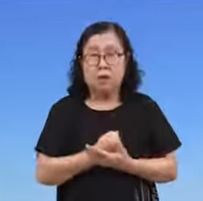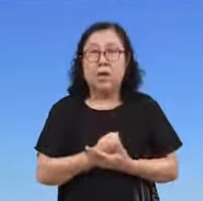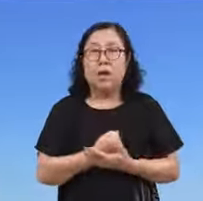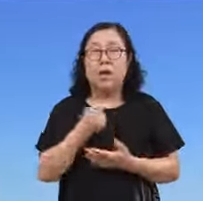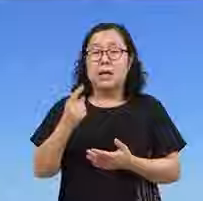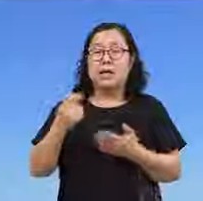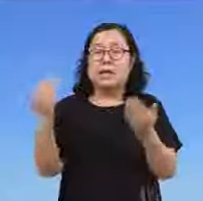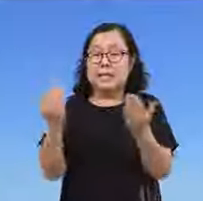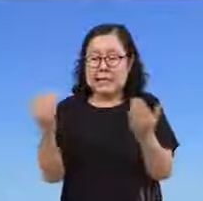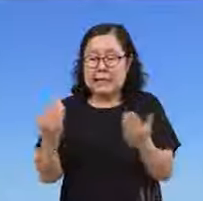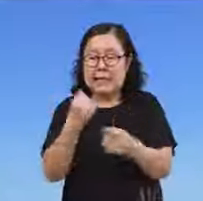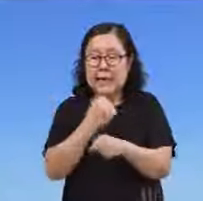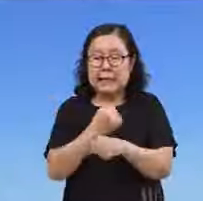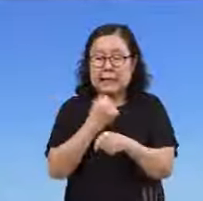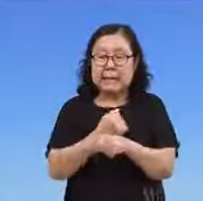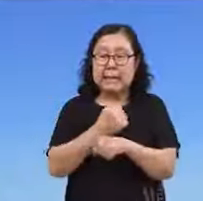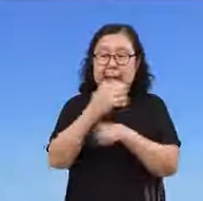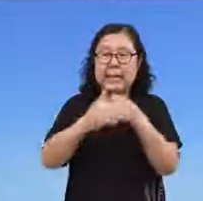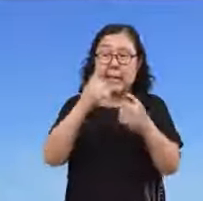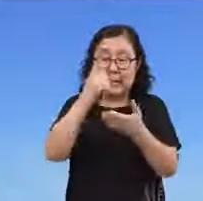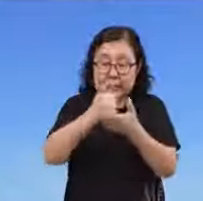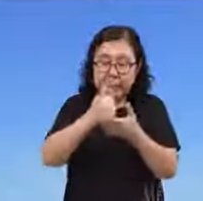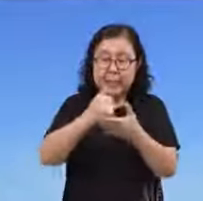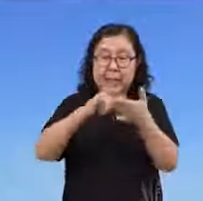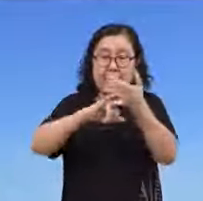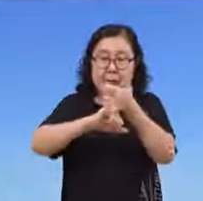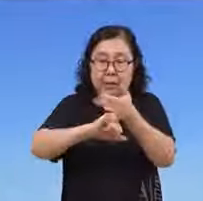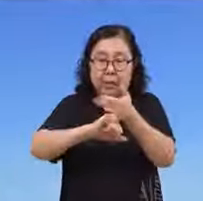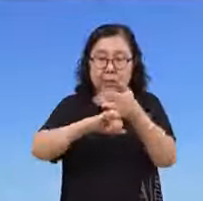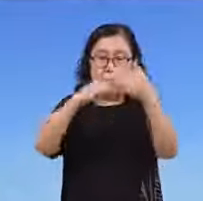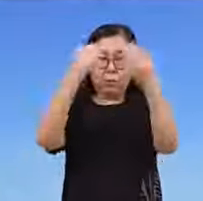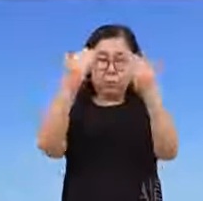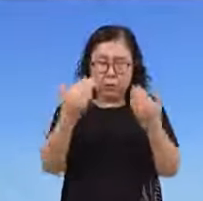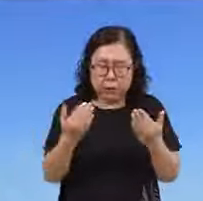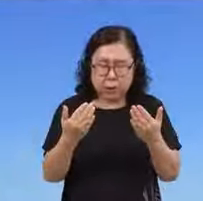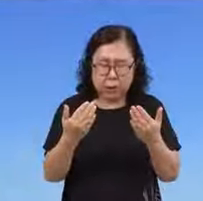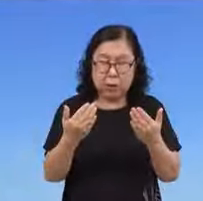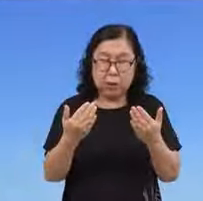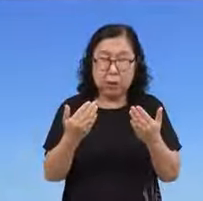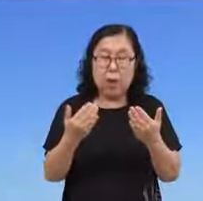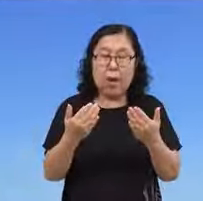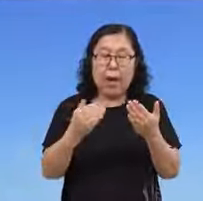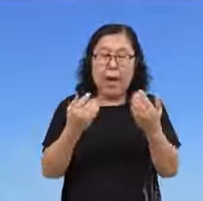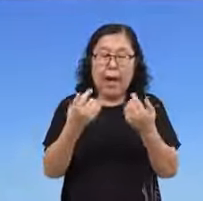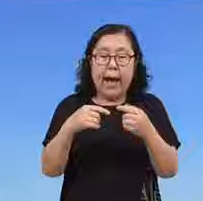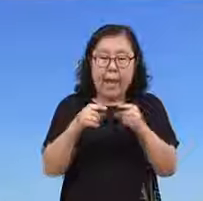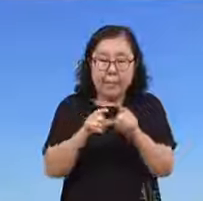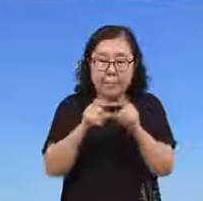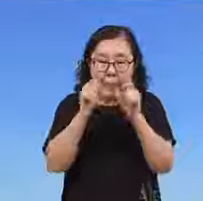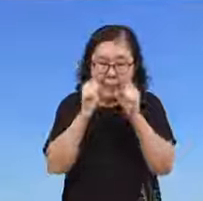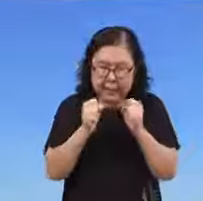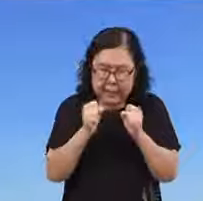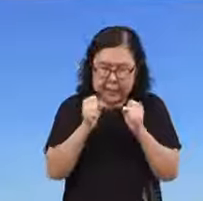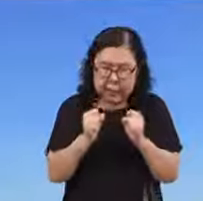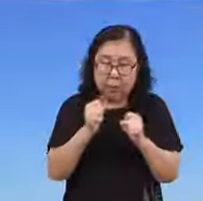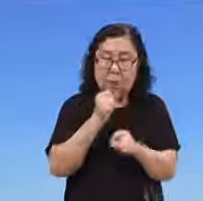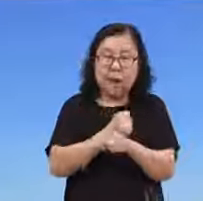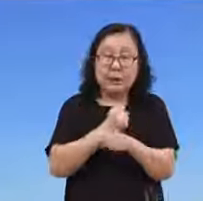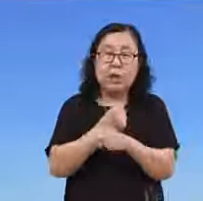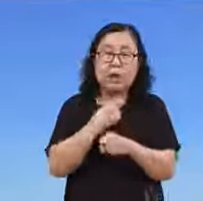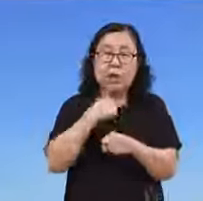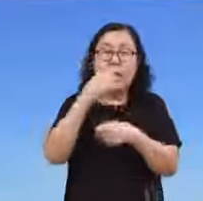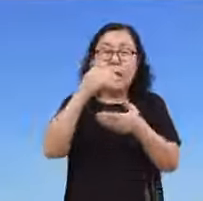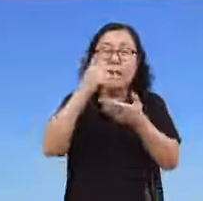이 일하시는 하나님, 일하셨던 하나님, 약속을 주신 하나님, 함께 하시겠다 하신 그 하나님에 대한 것은 경직이